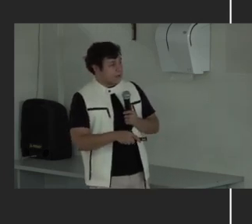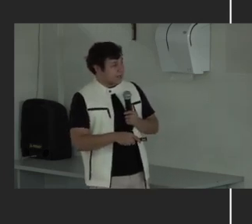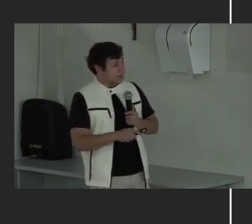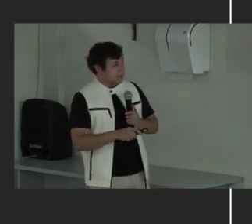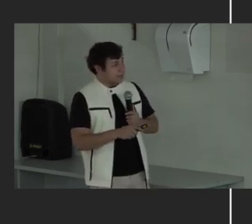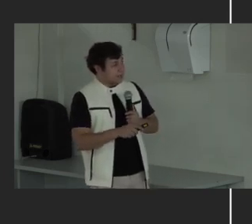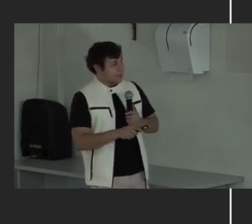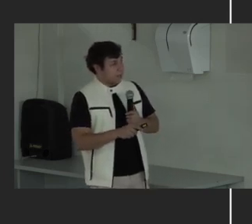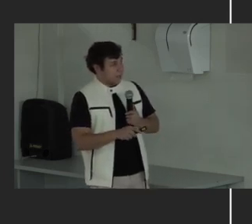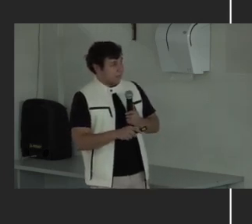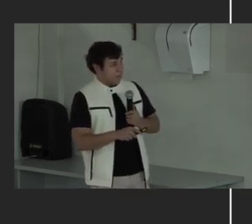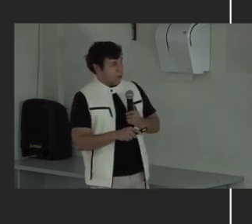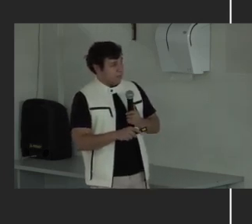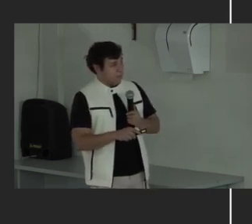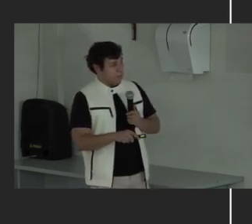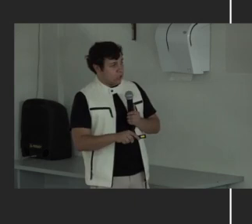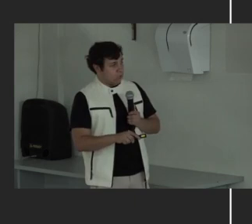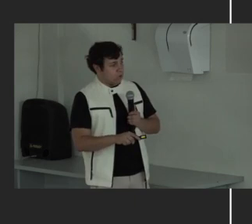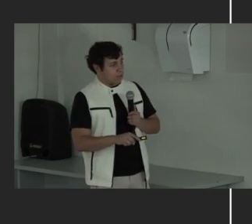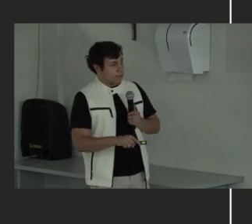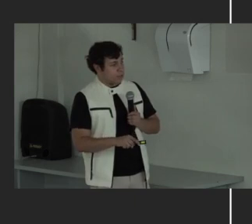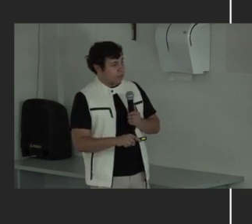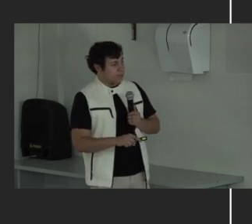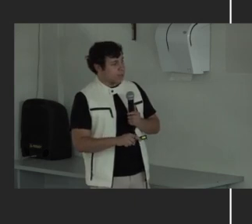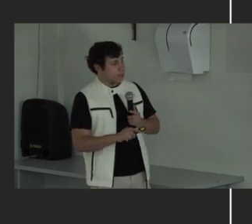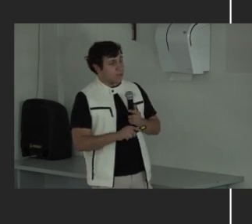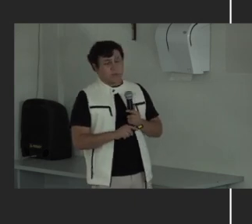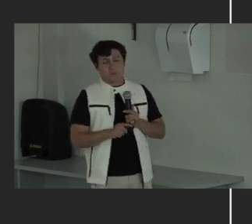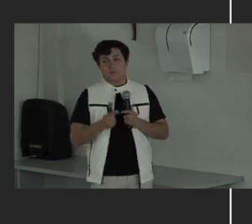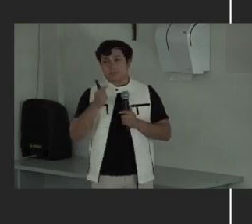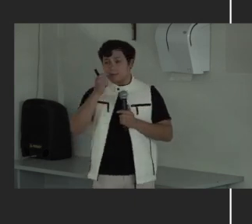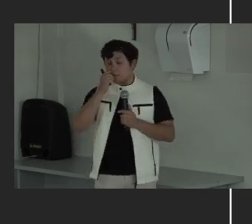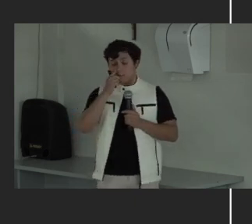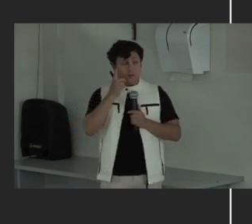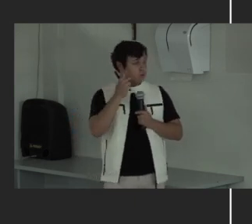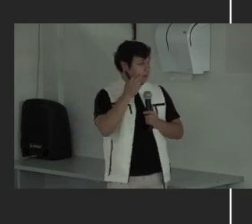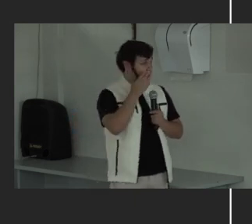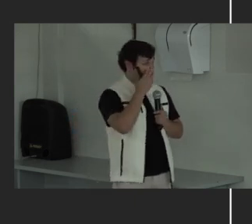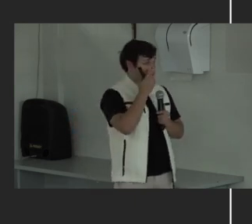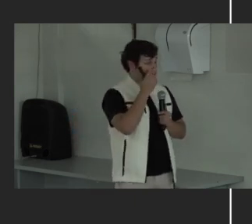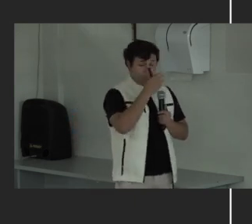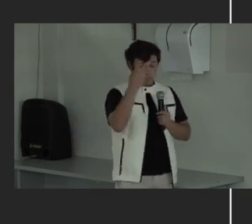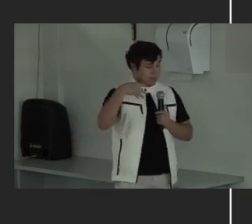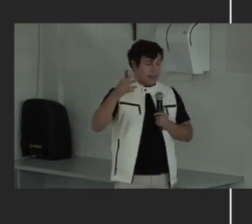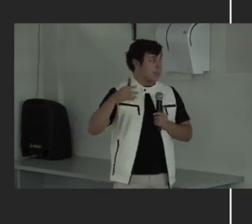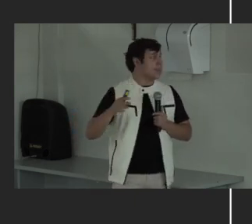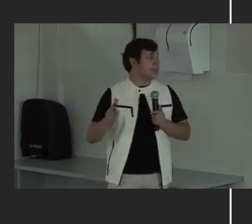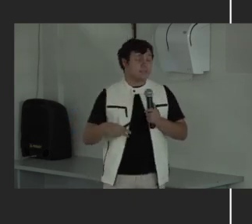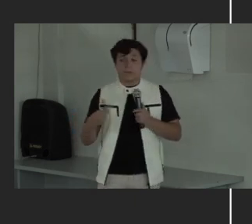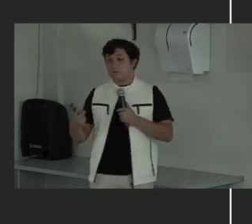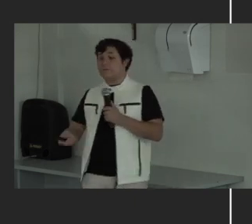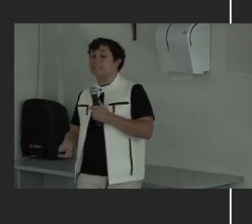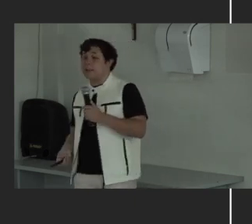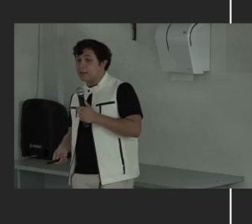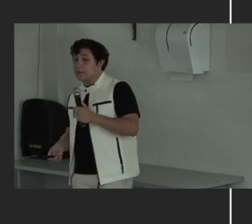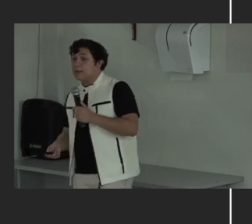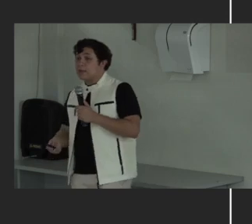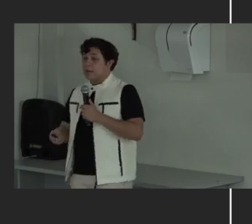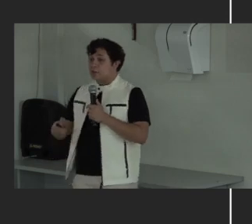partes. Primero configuración, luego orientación, ubicación, movimiento de la seña y expresión facial.